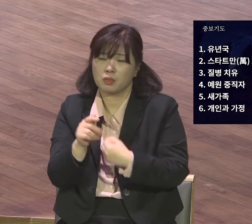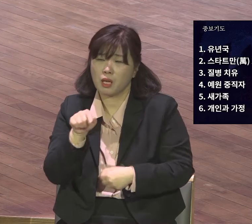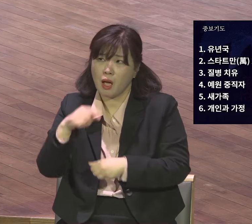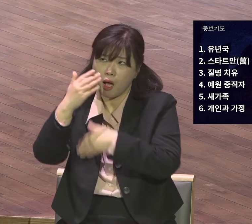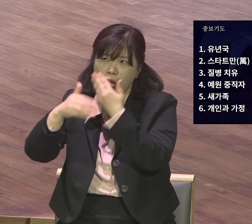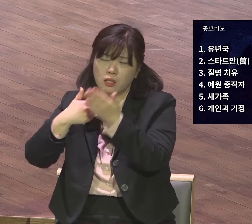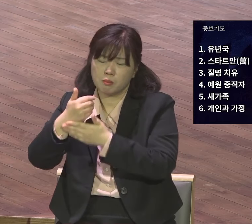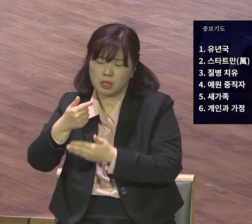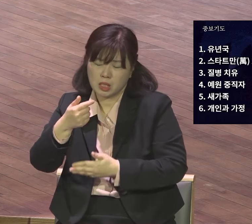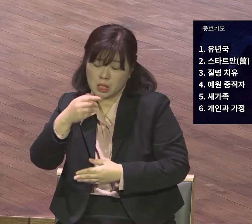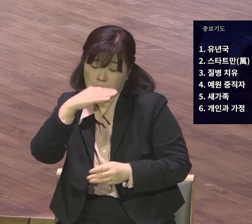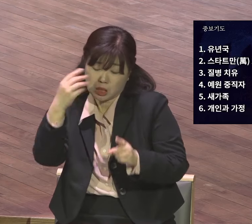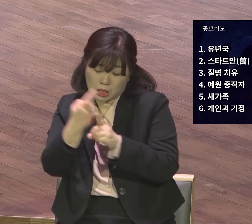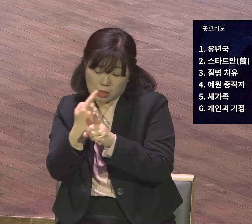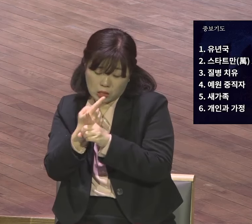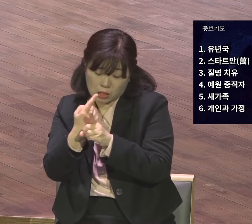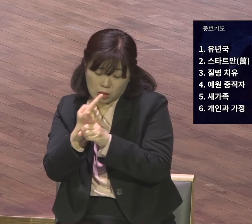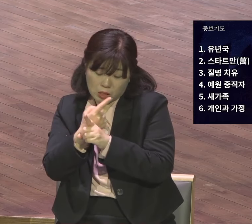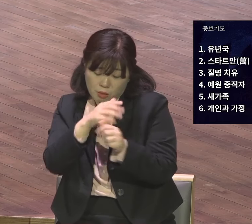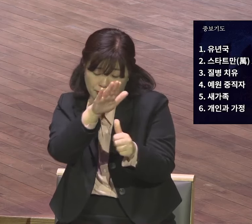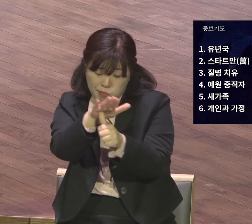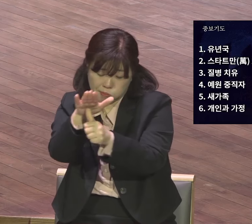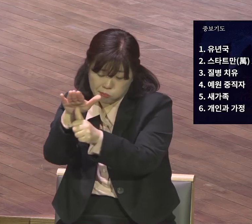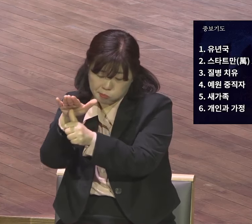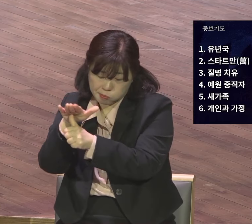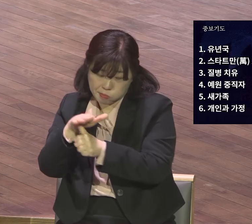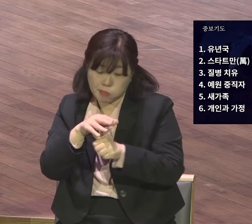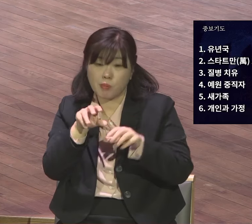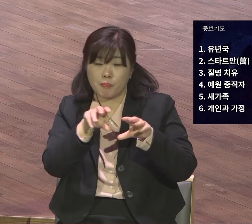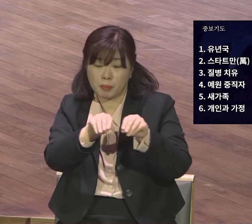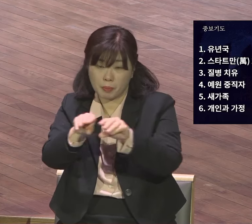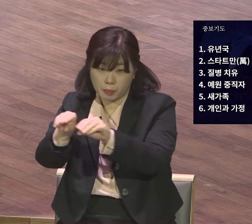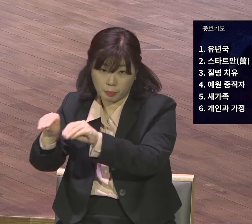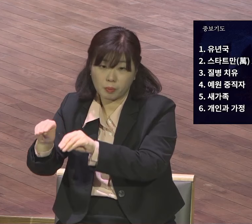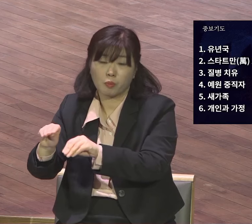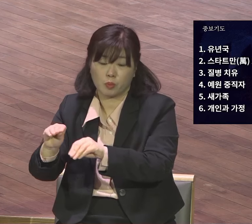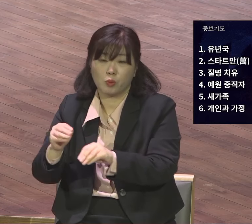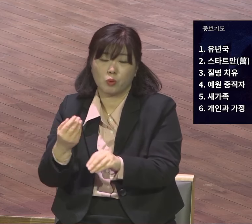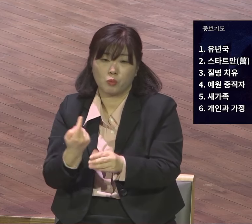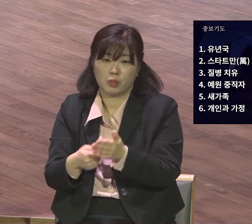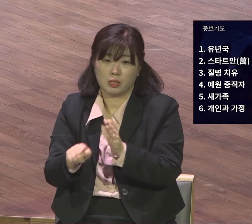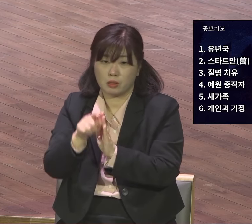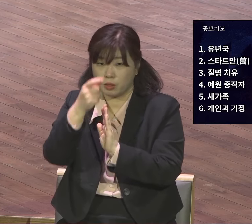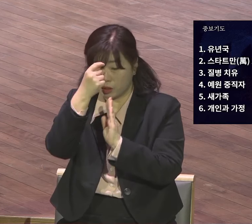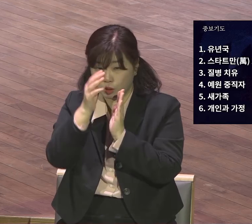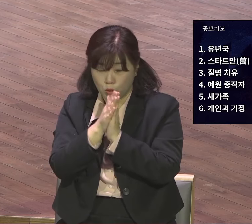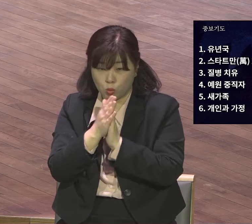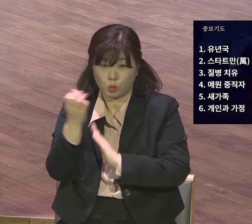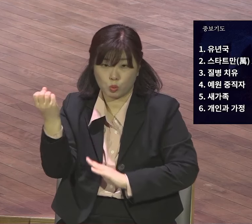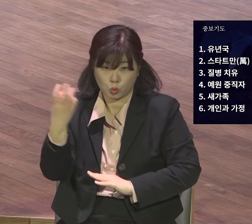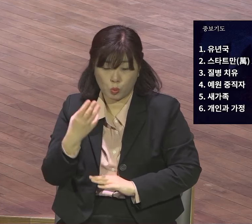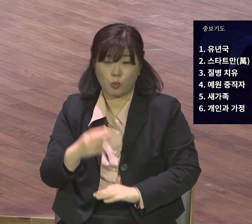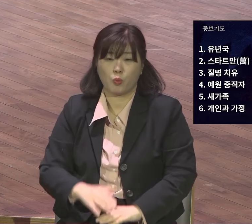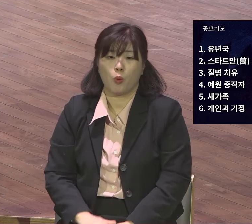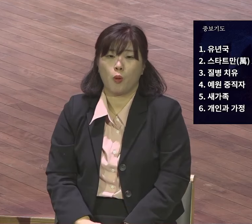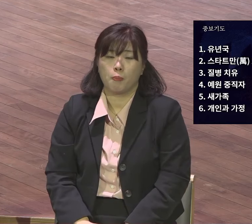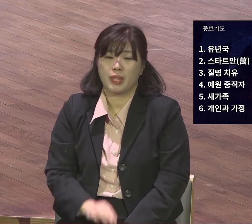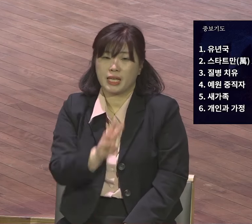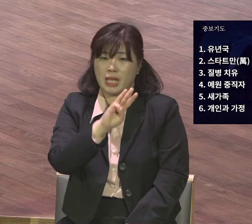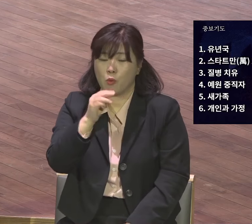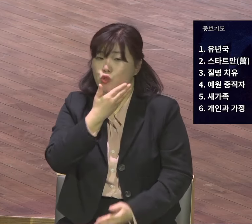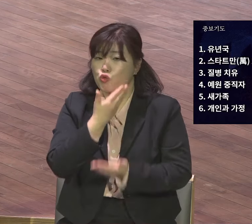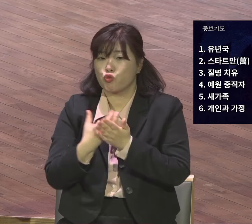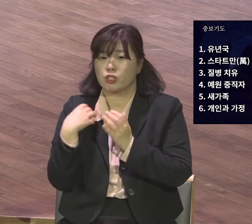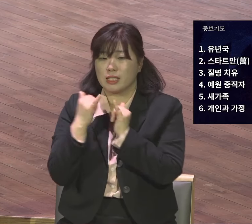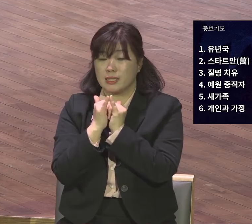치유와 회복의 은혜가 임하게 하여 주옵소서. 우리 예원 중직자들 산업의 장막터가 넓혀지는 증거를 주옵소서. 237